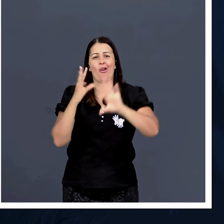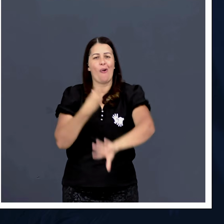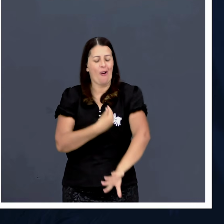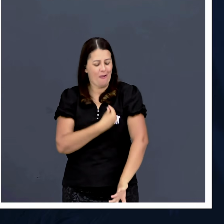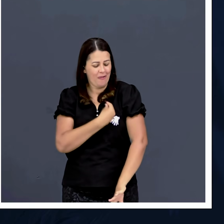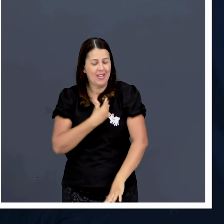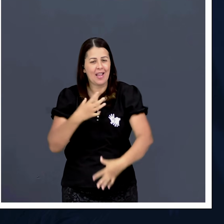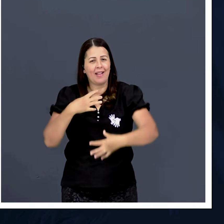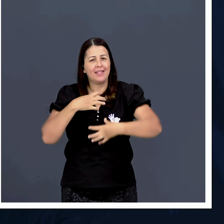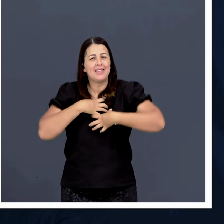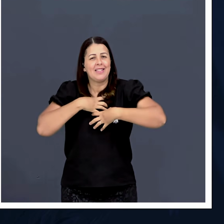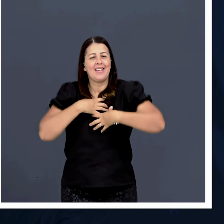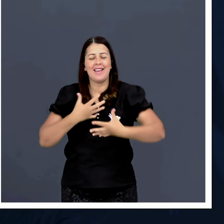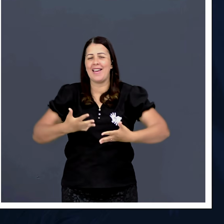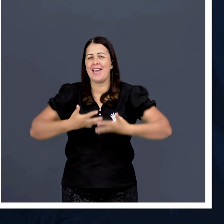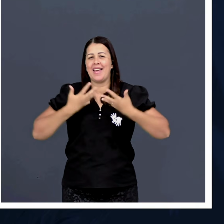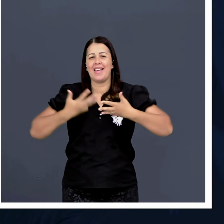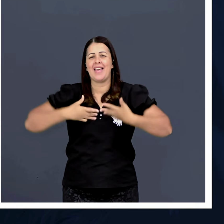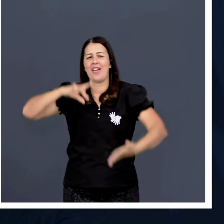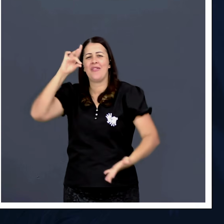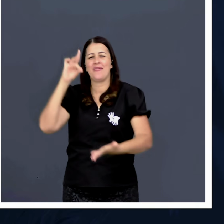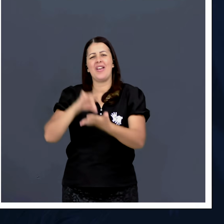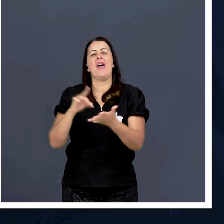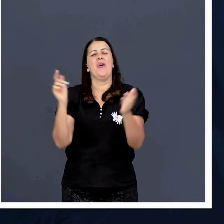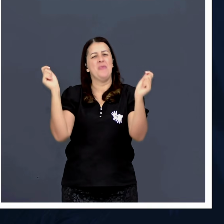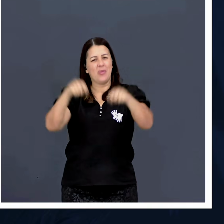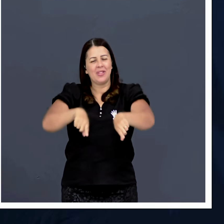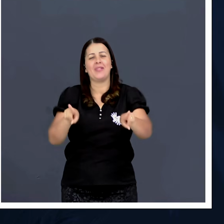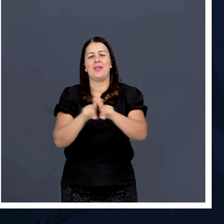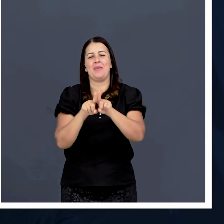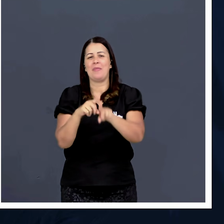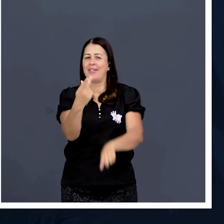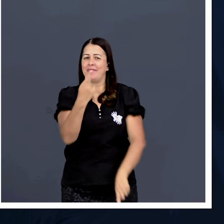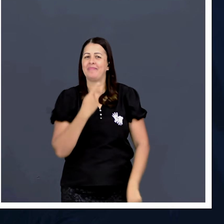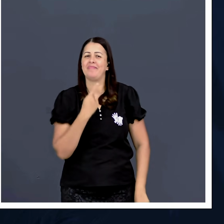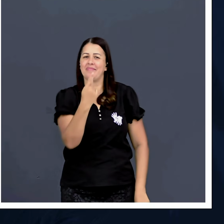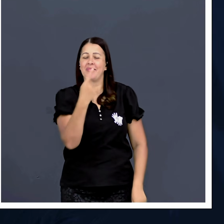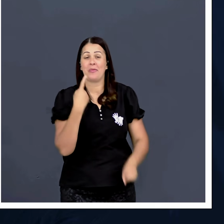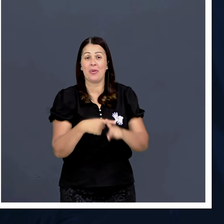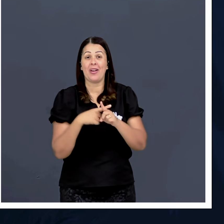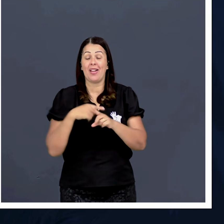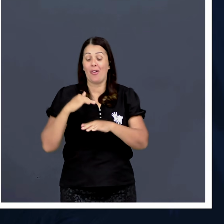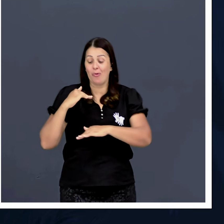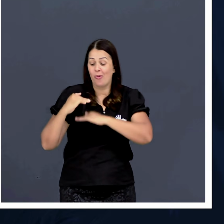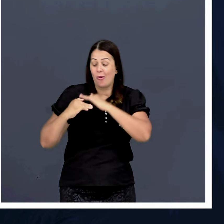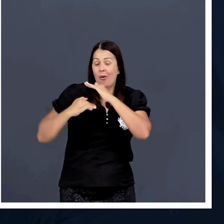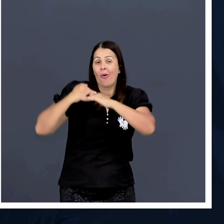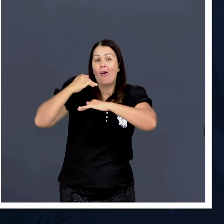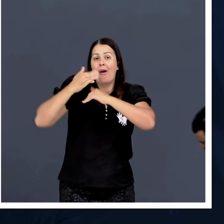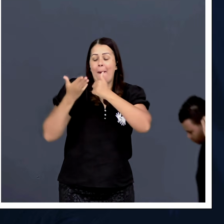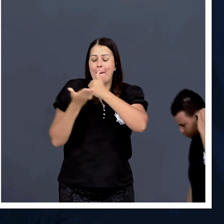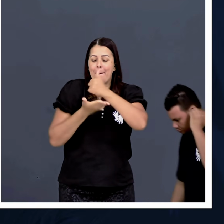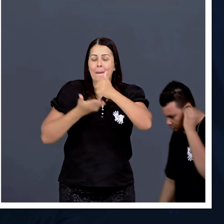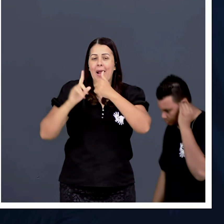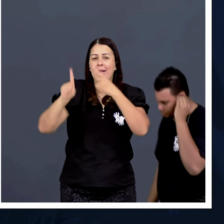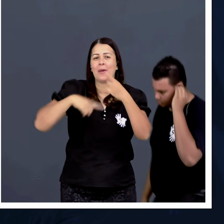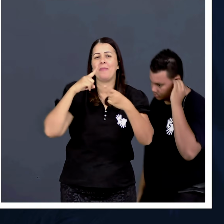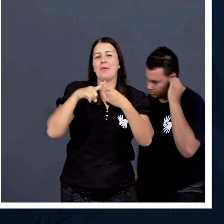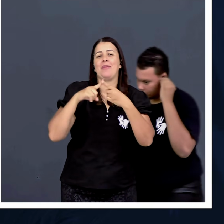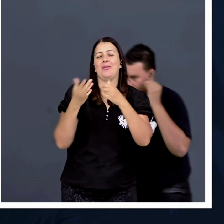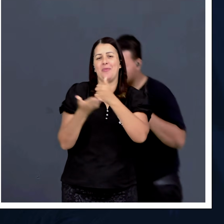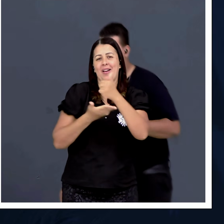de alegria, ela é real e possível para nós. Porque nós construímos em cima desse primeiro